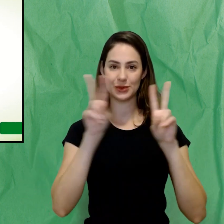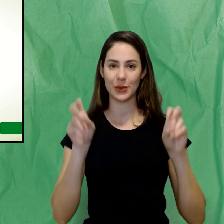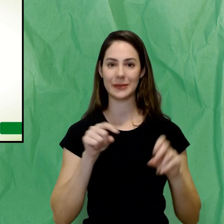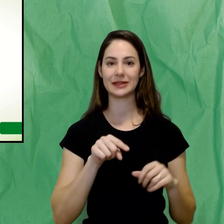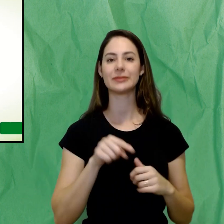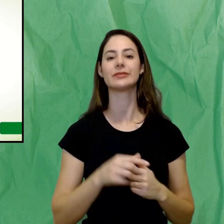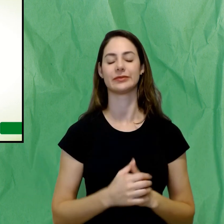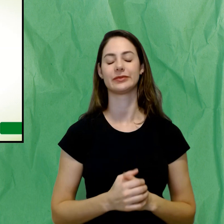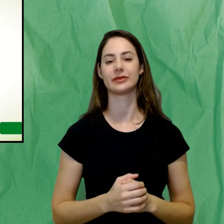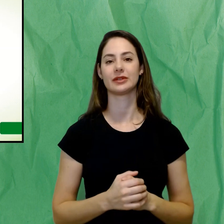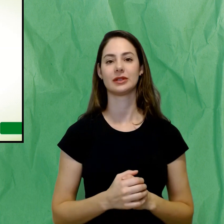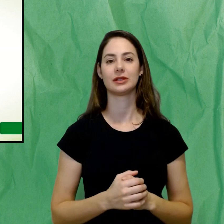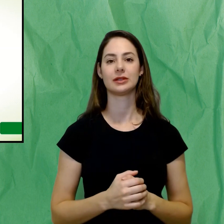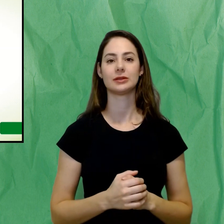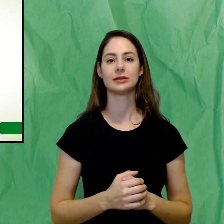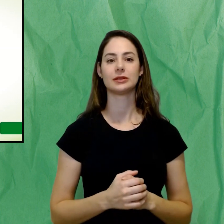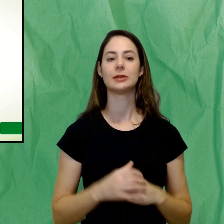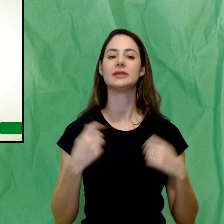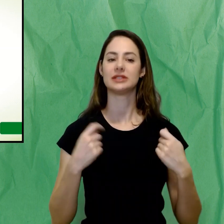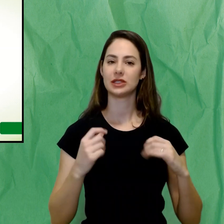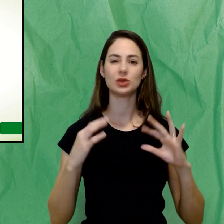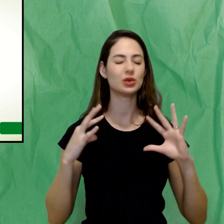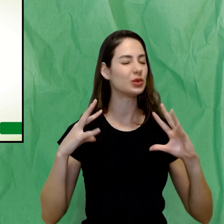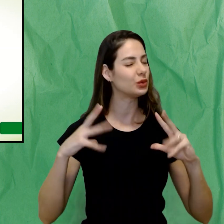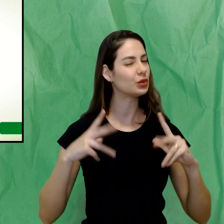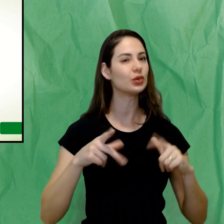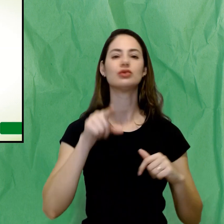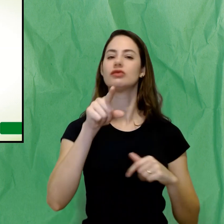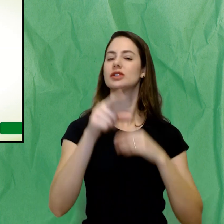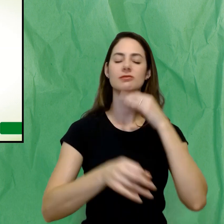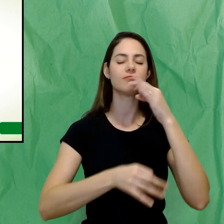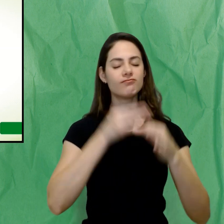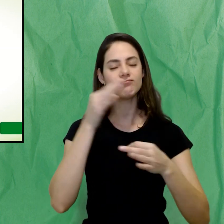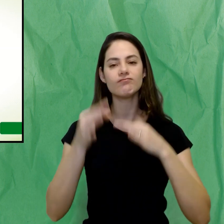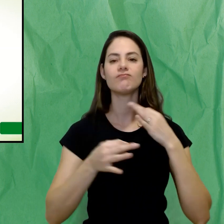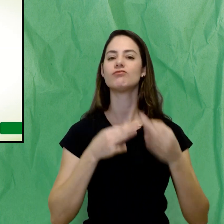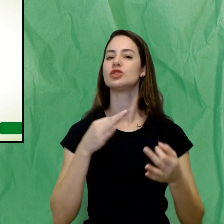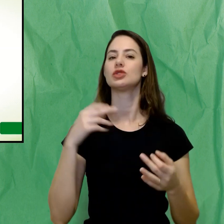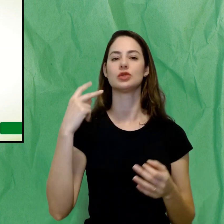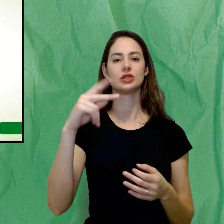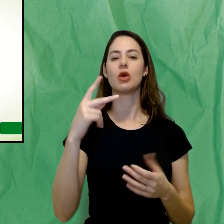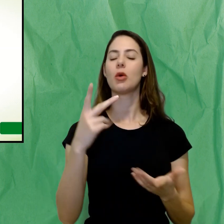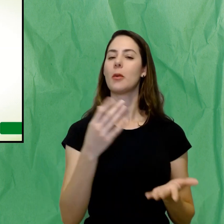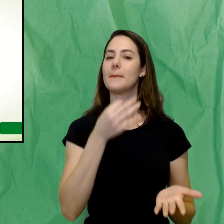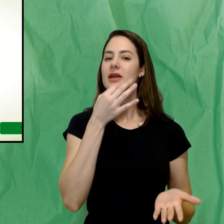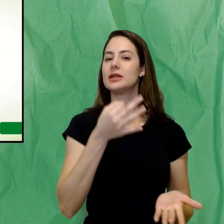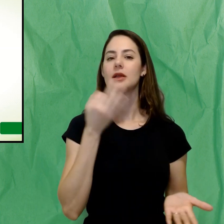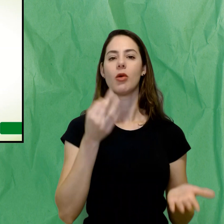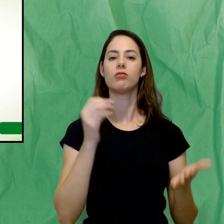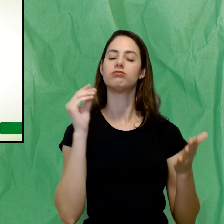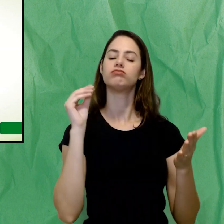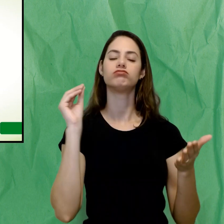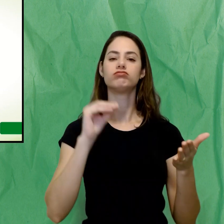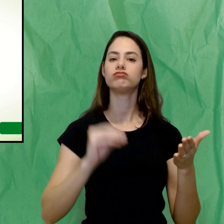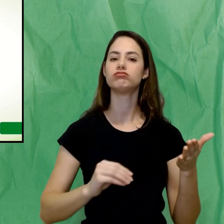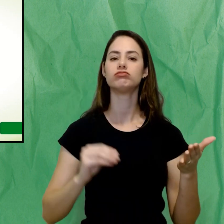isso, você precisa colocar, todas as considerações que você tem a fazer sobre, o que você está